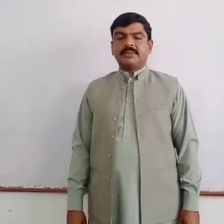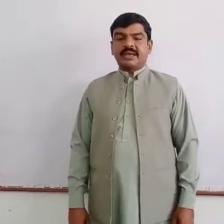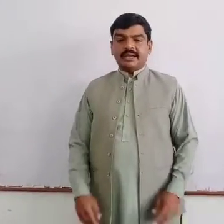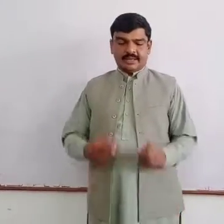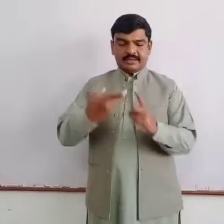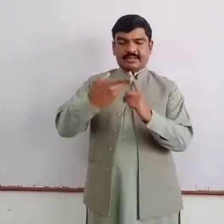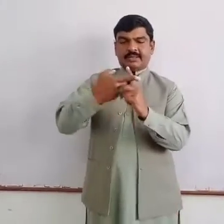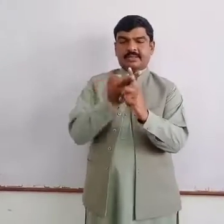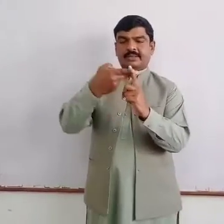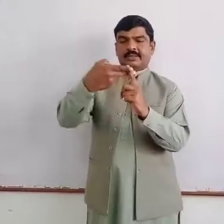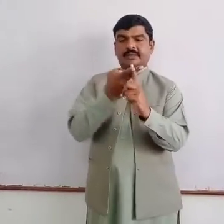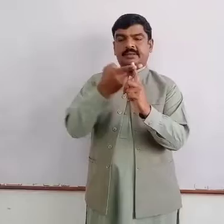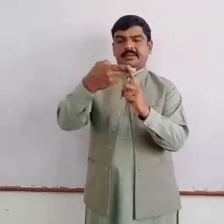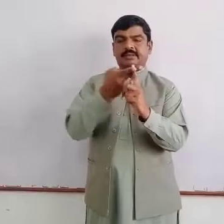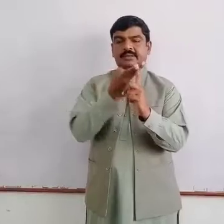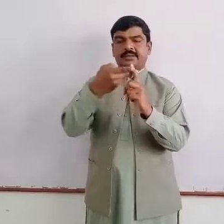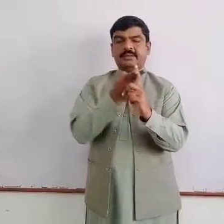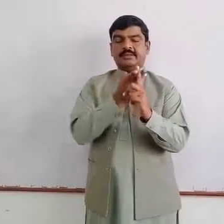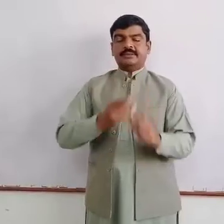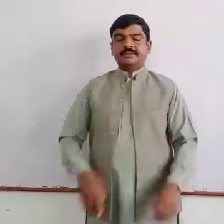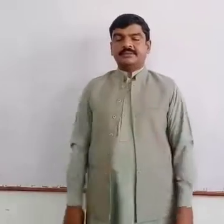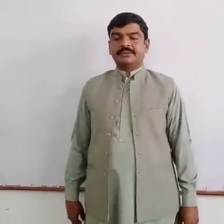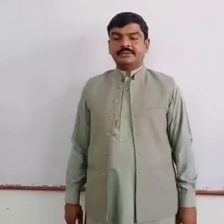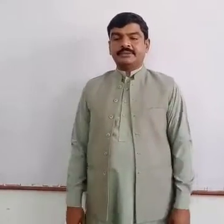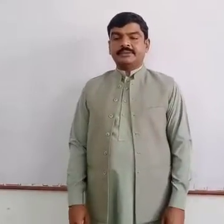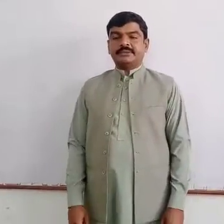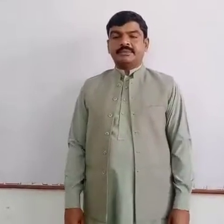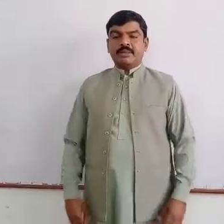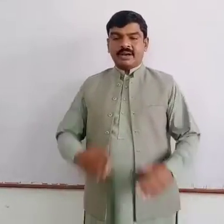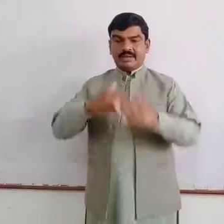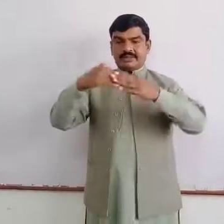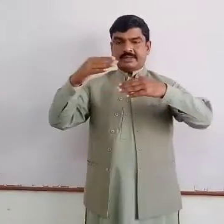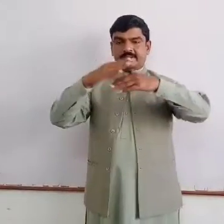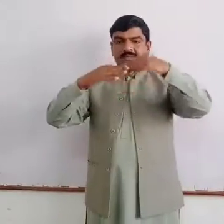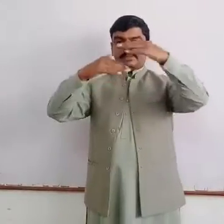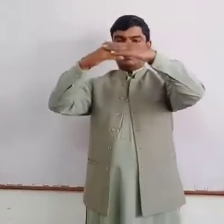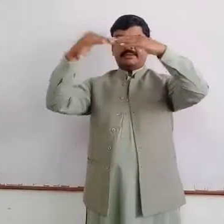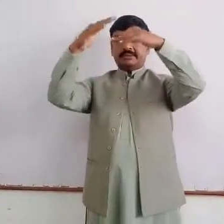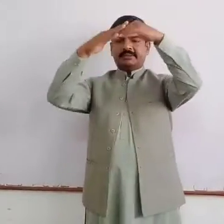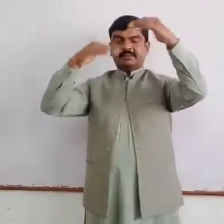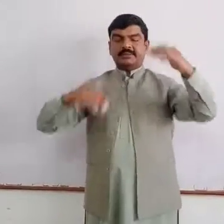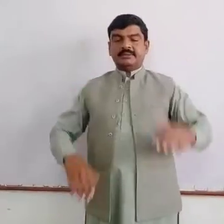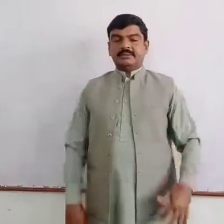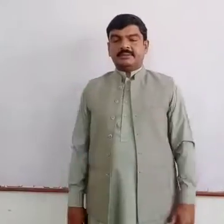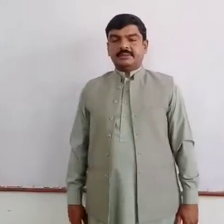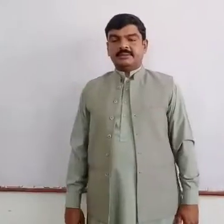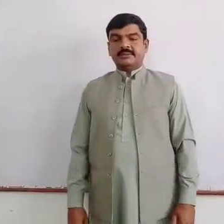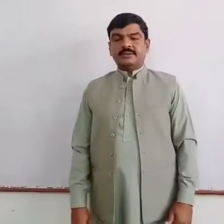ममार्ण अपरेकटर